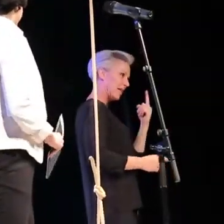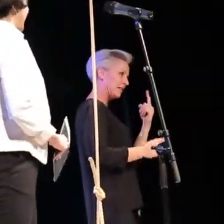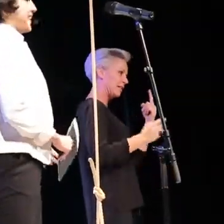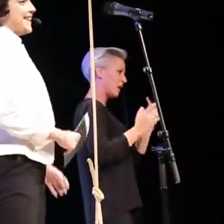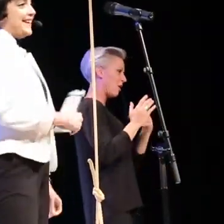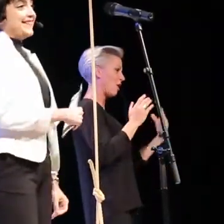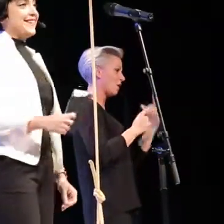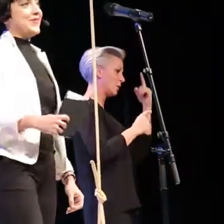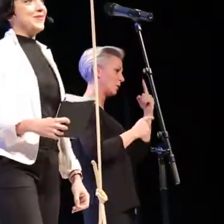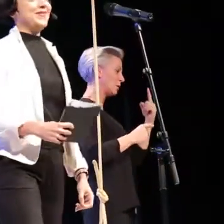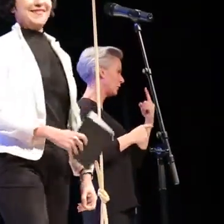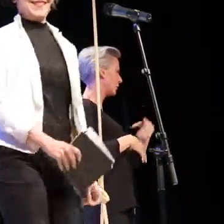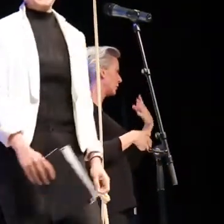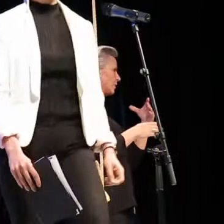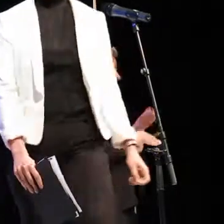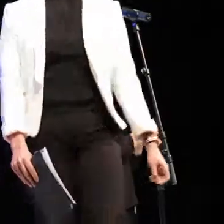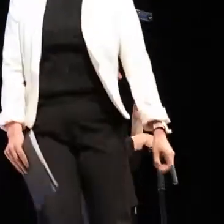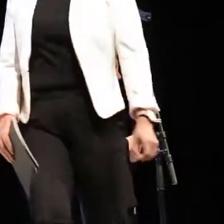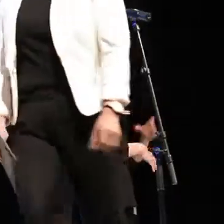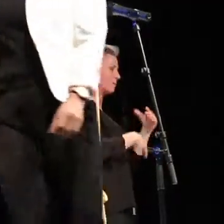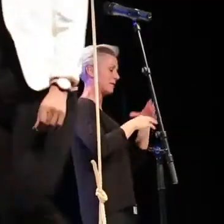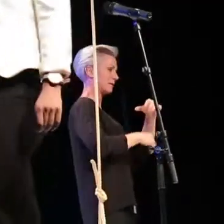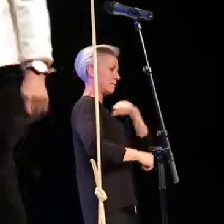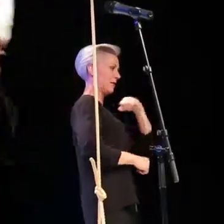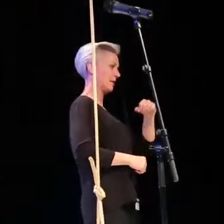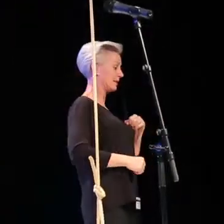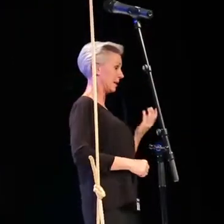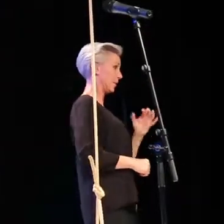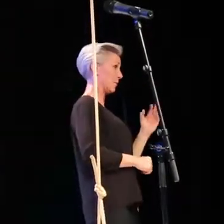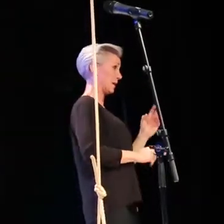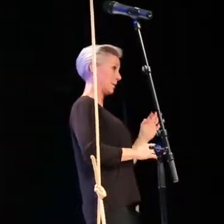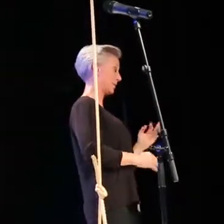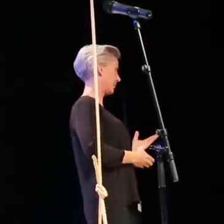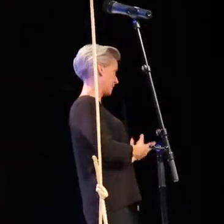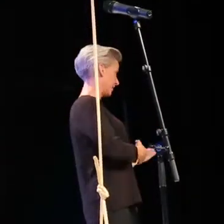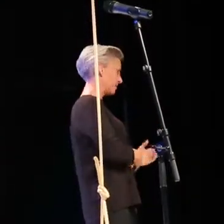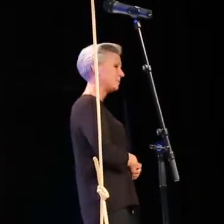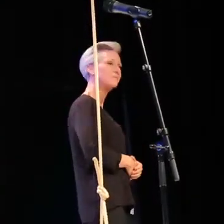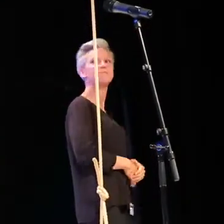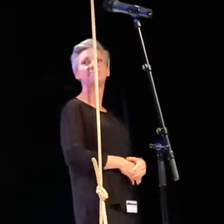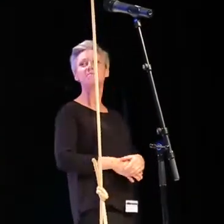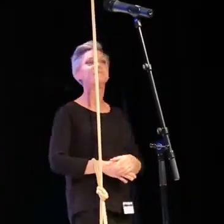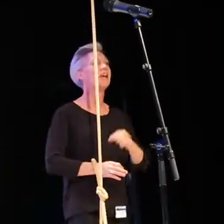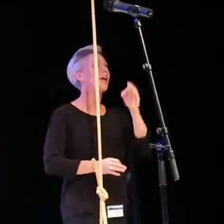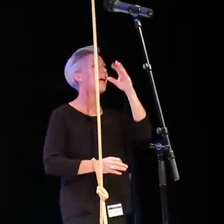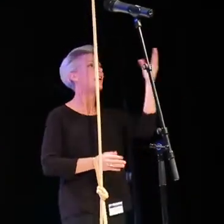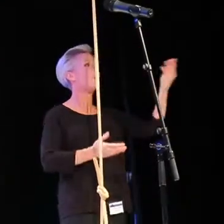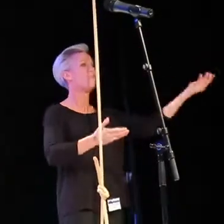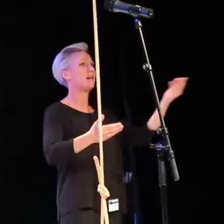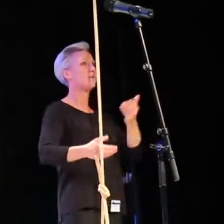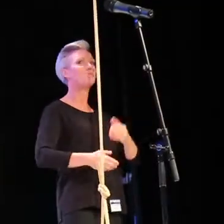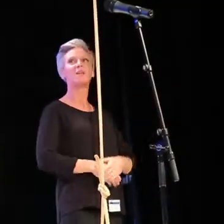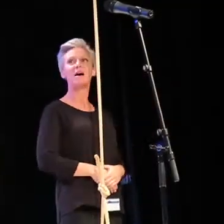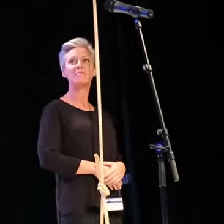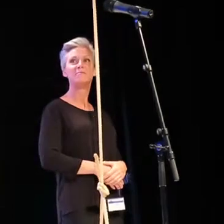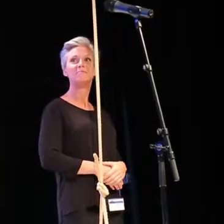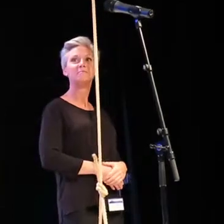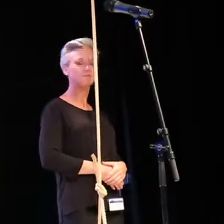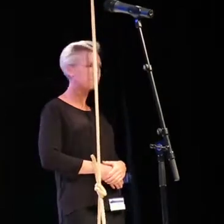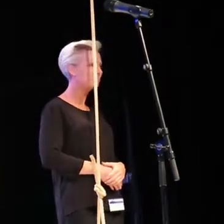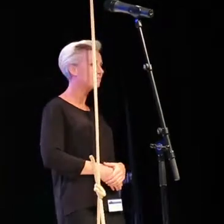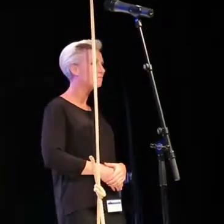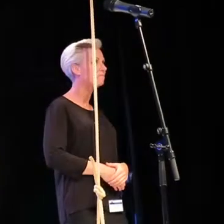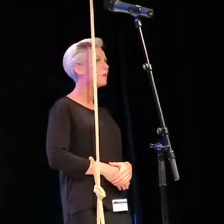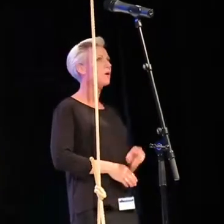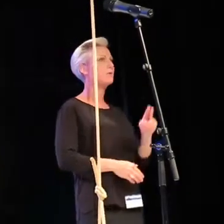Kultursveriges mäktigaste. Inte det coolt? Hej och välkomna allesammans. Så då